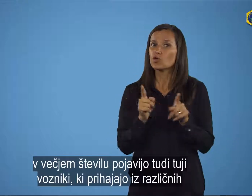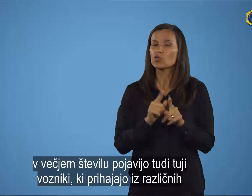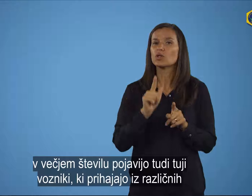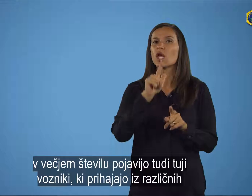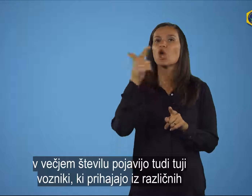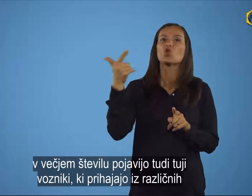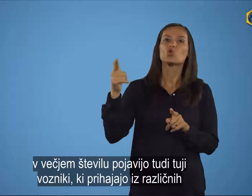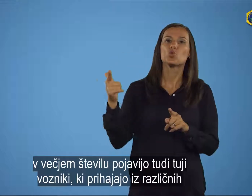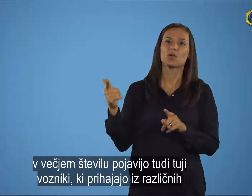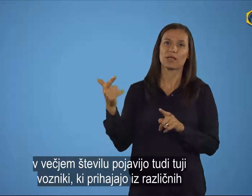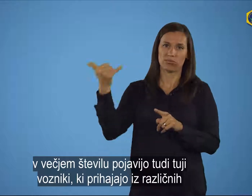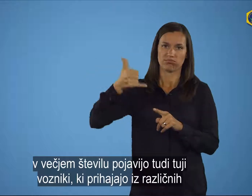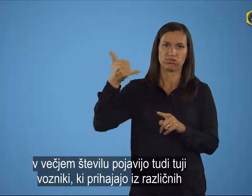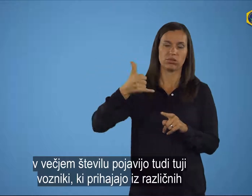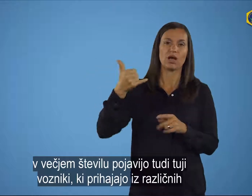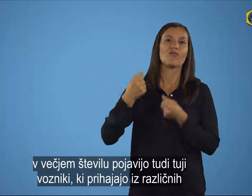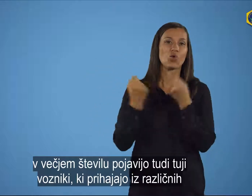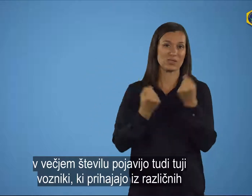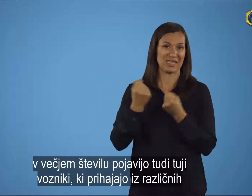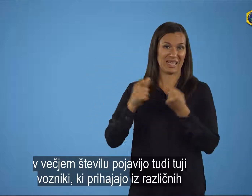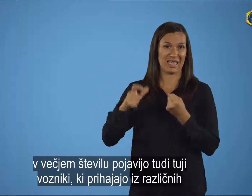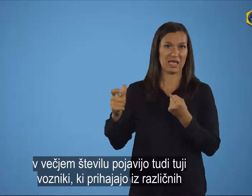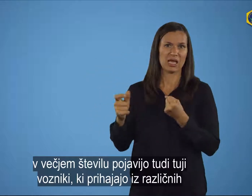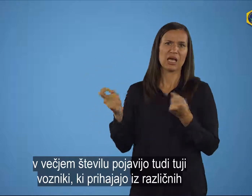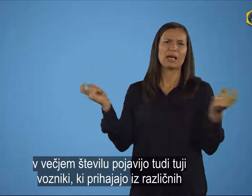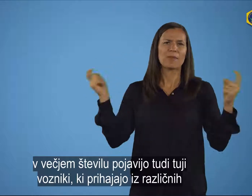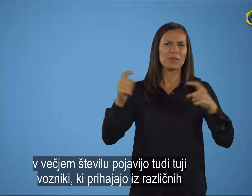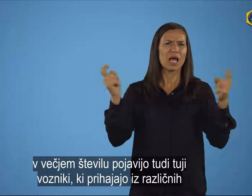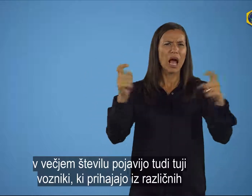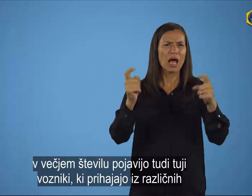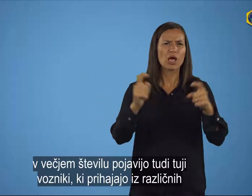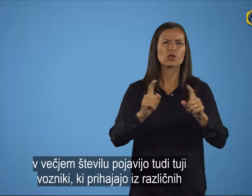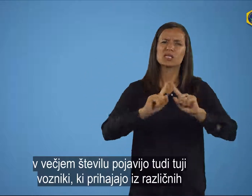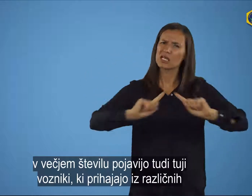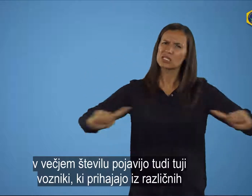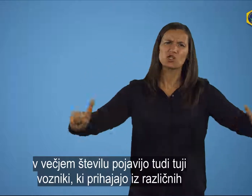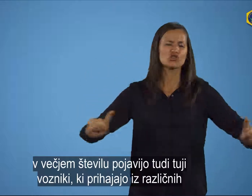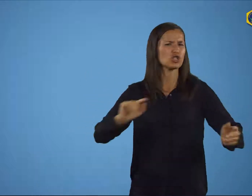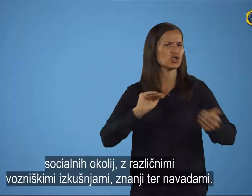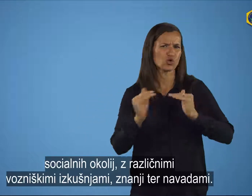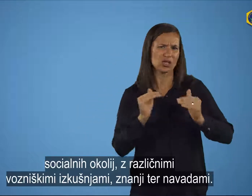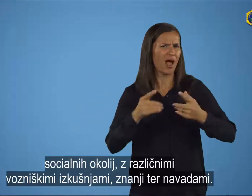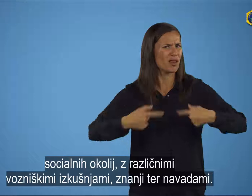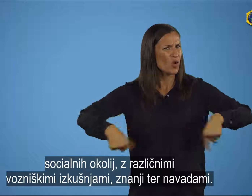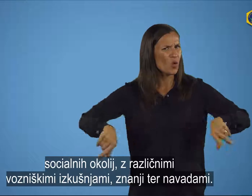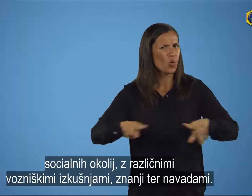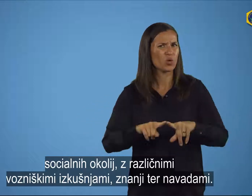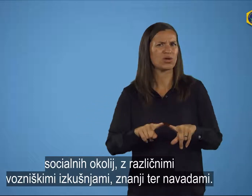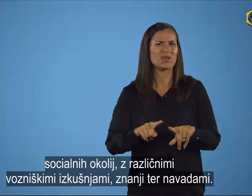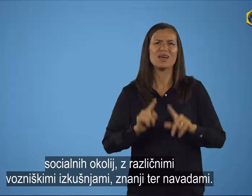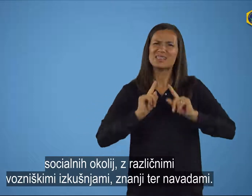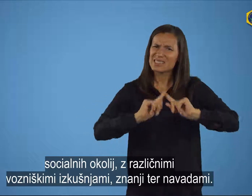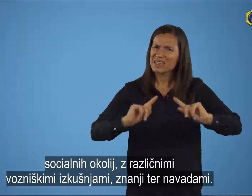ki prihajajo iz različnih socialnih okolij z različnimi vozniškimi izkušnjami, znanji ter